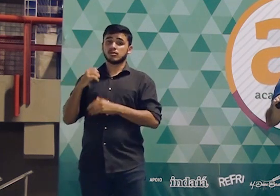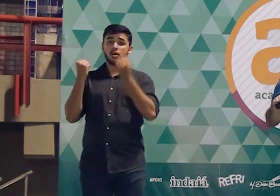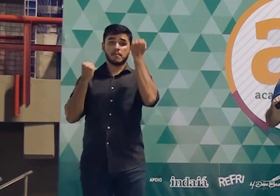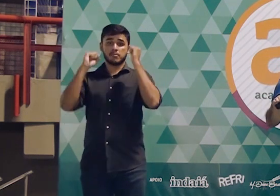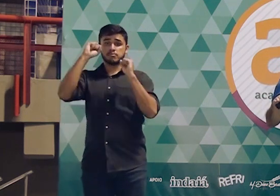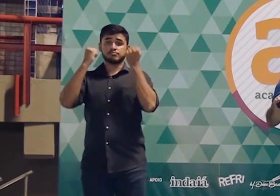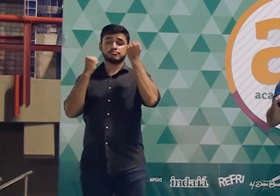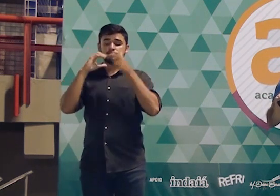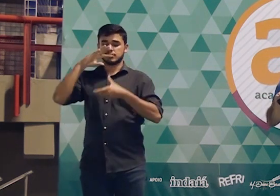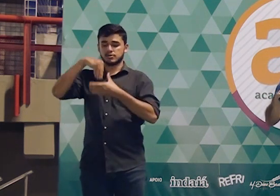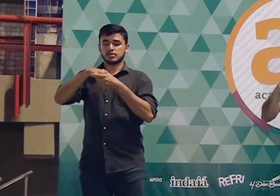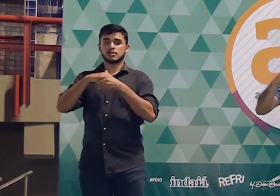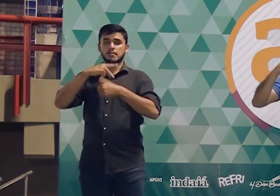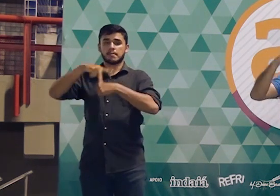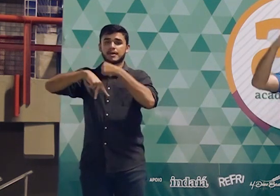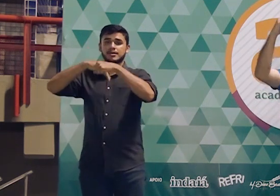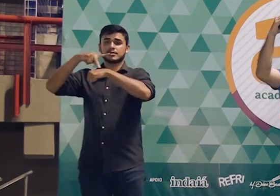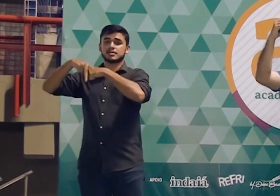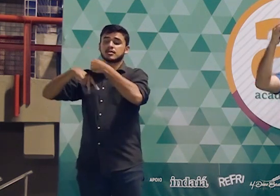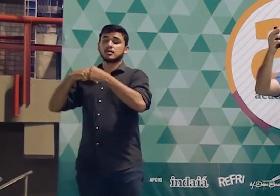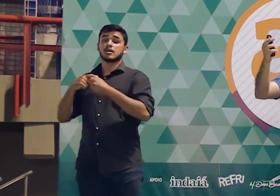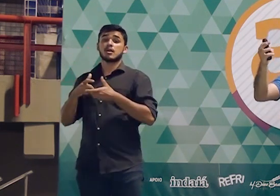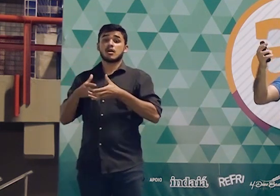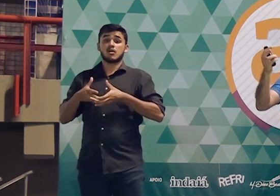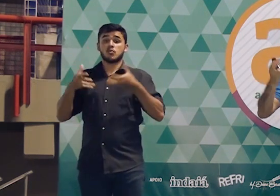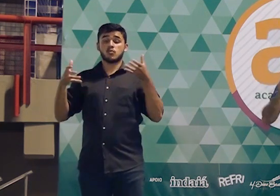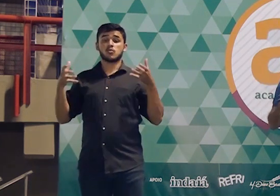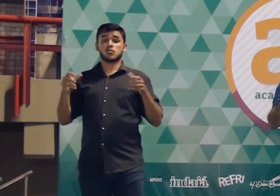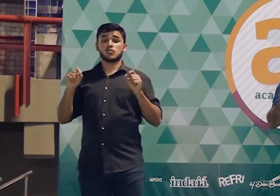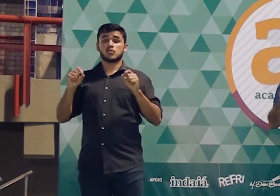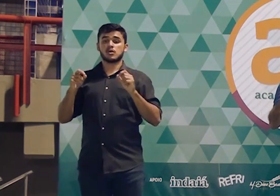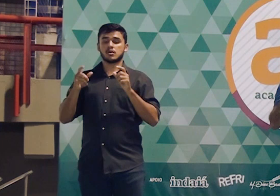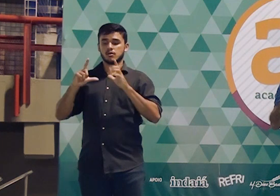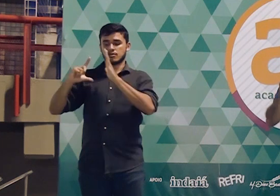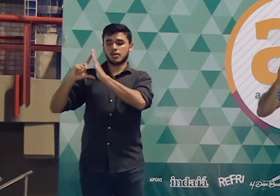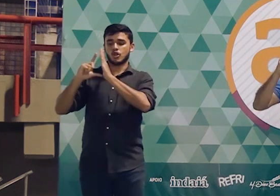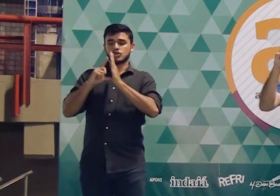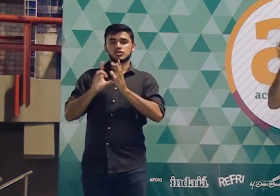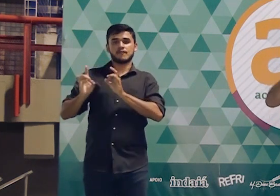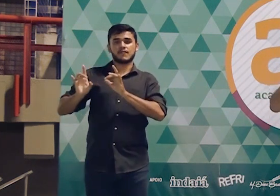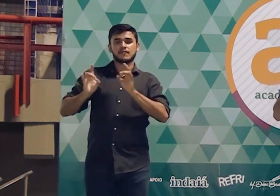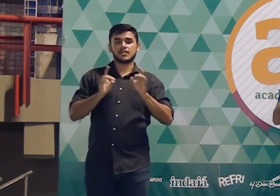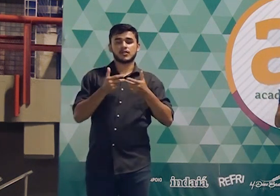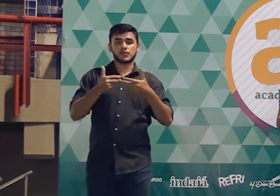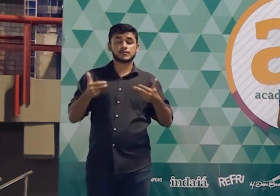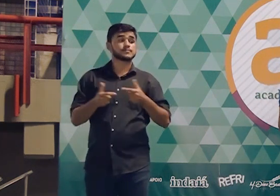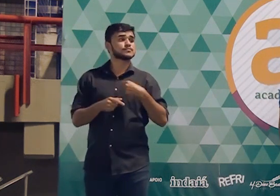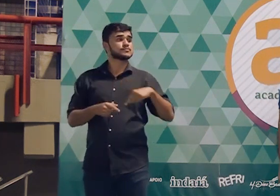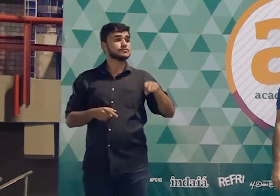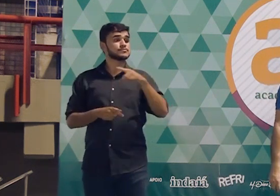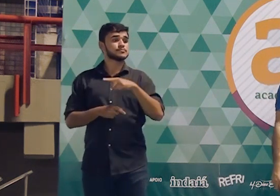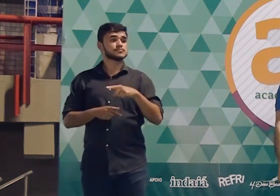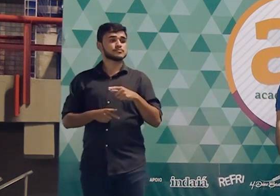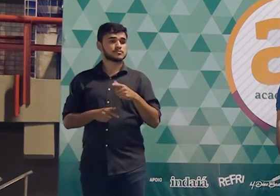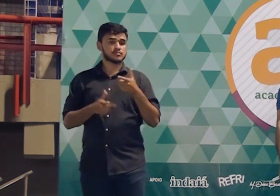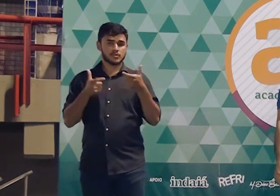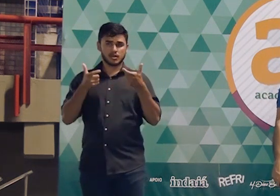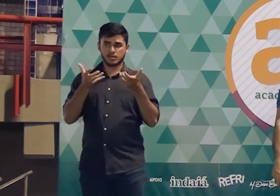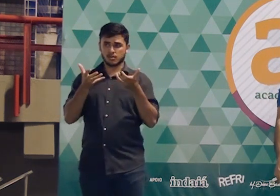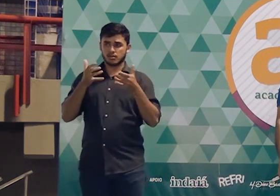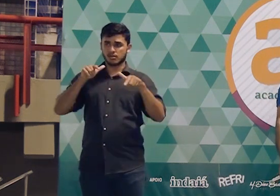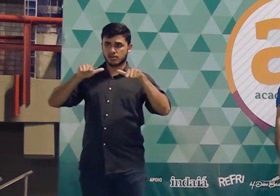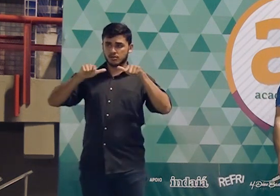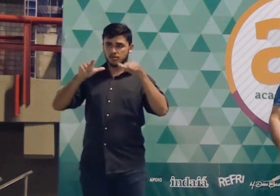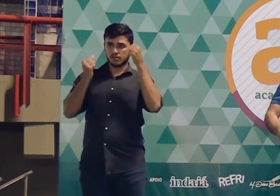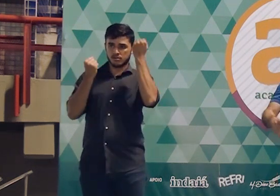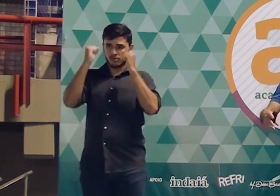nos países. O que está aumentando é o comércio e o serviço. Alguém aqui quer trabalhar na indústria